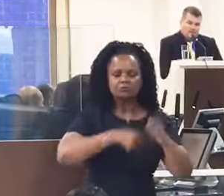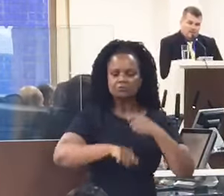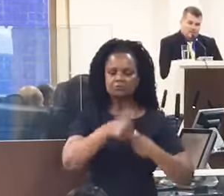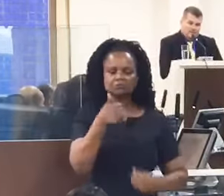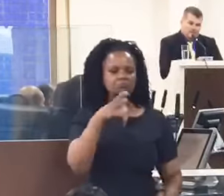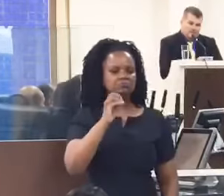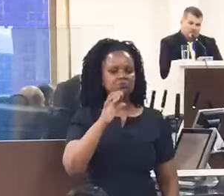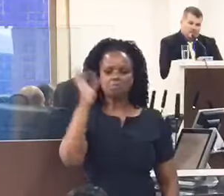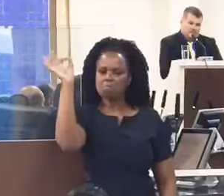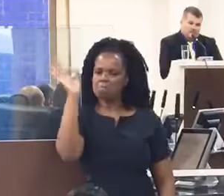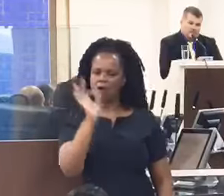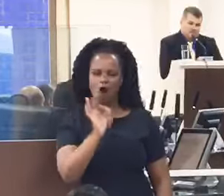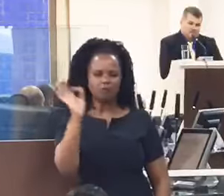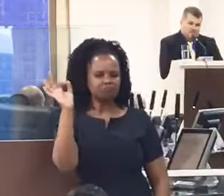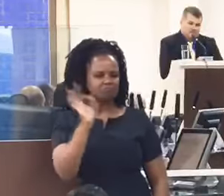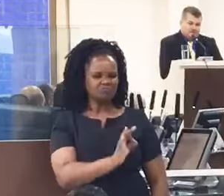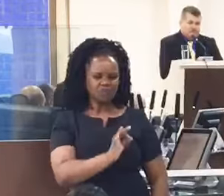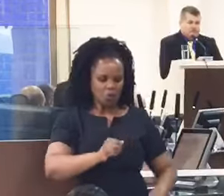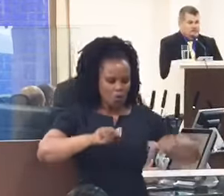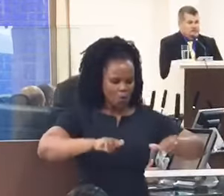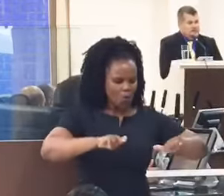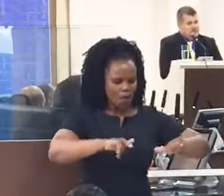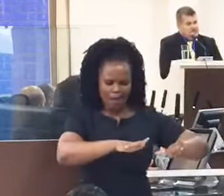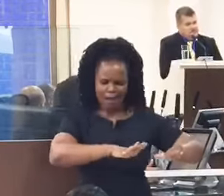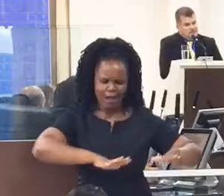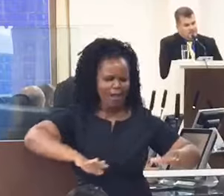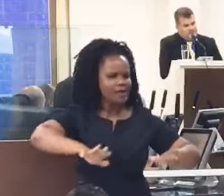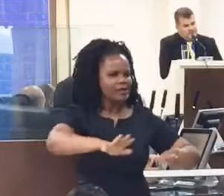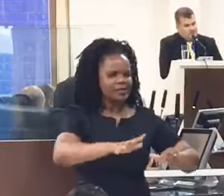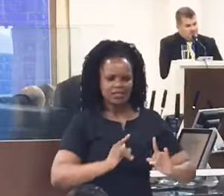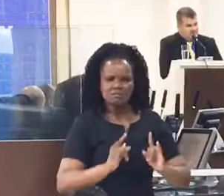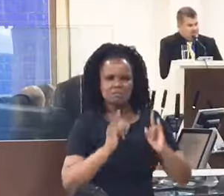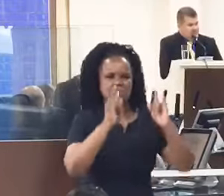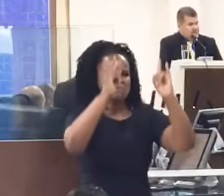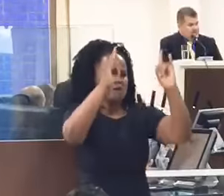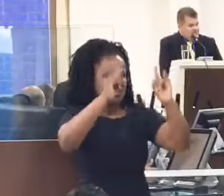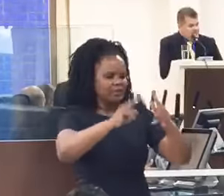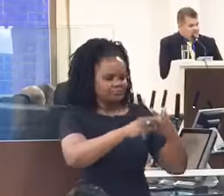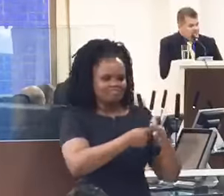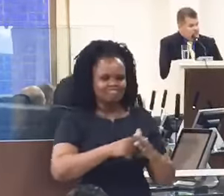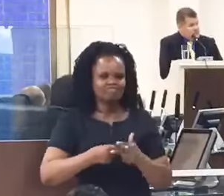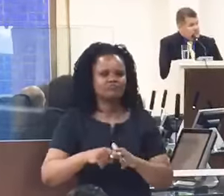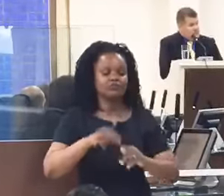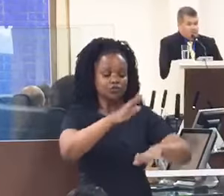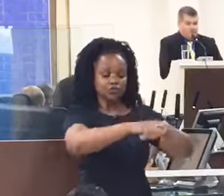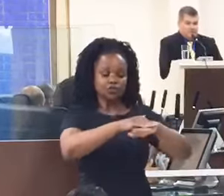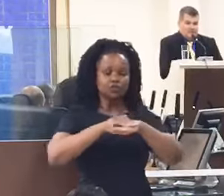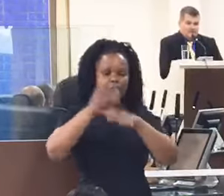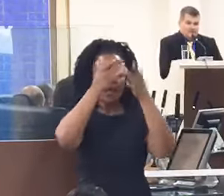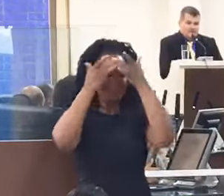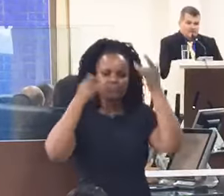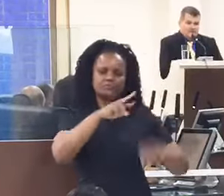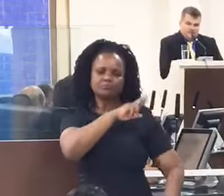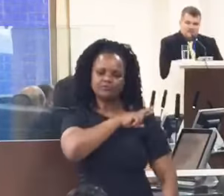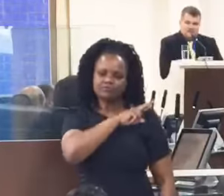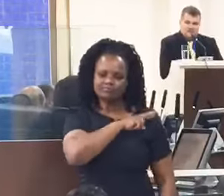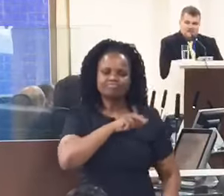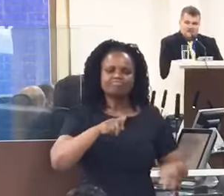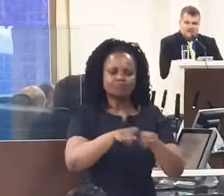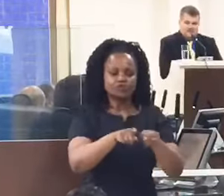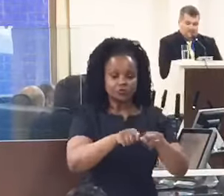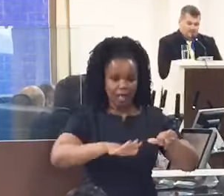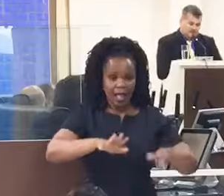obra de adequação do espaço, aquisição de equipamentos e a contratação dos insumos e dos profissionais. Mas nós